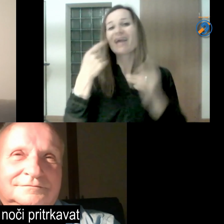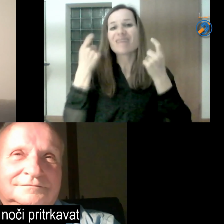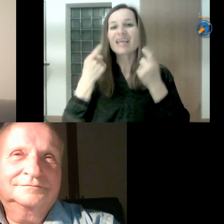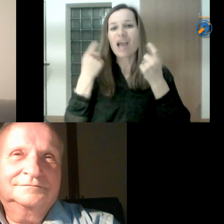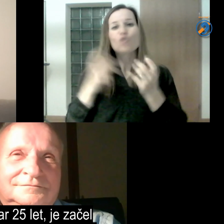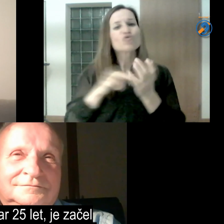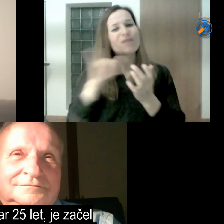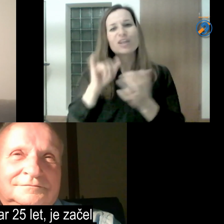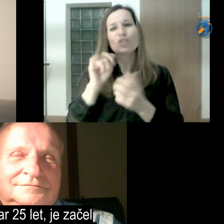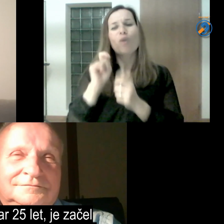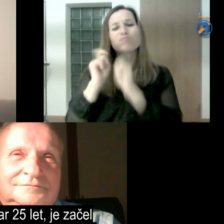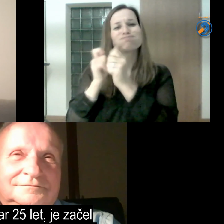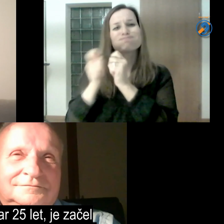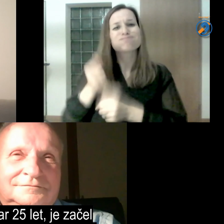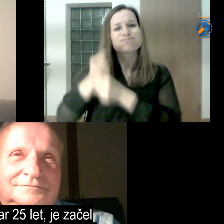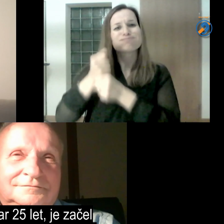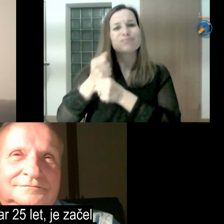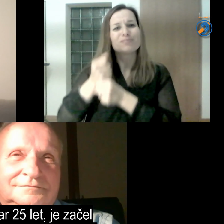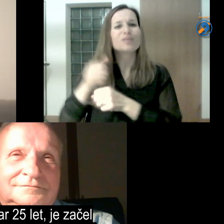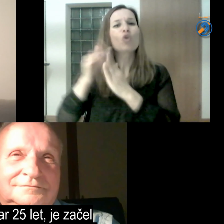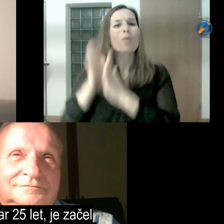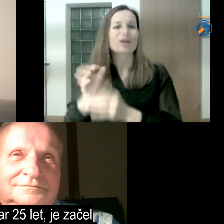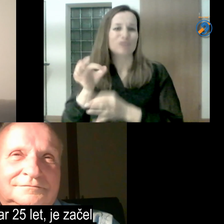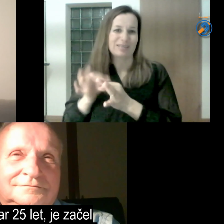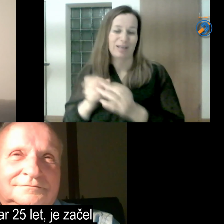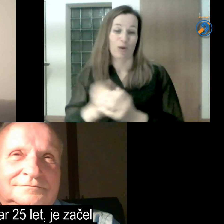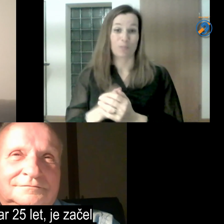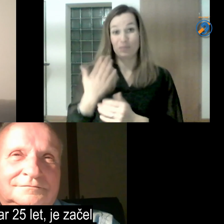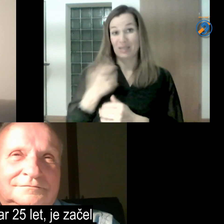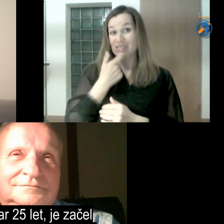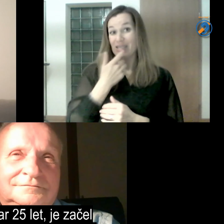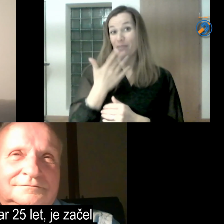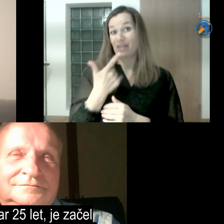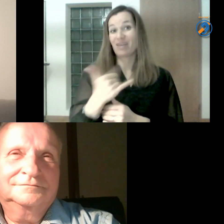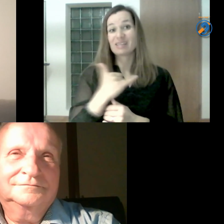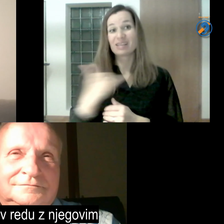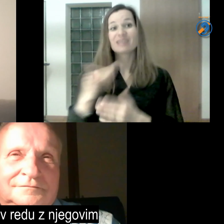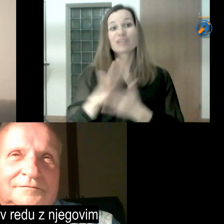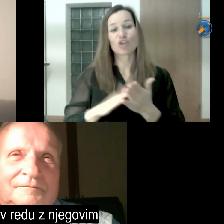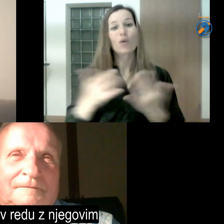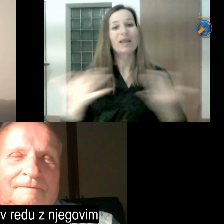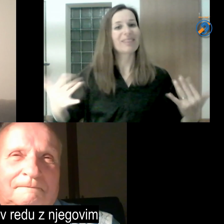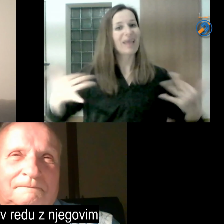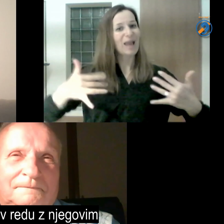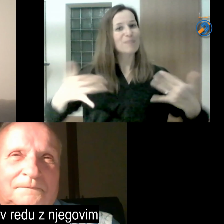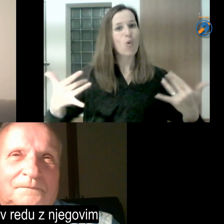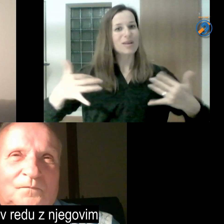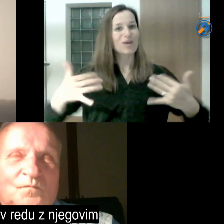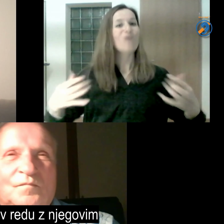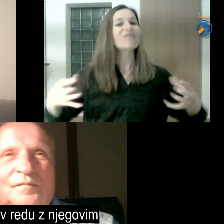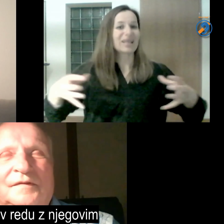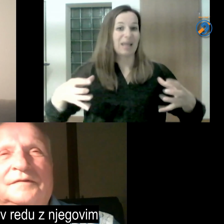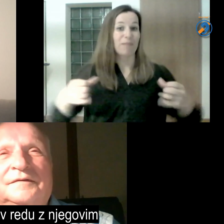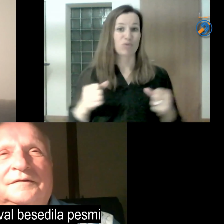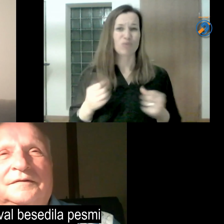cerkev. Ko je bil star 25 let, je začel igrati harmoniko v ansamblu. Da nekaj ni v redu z njegovim